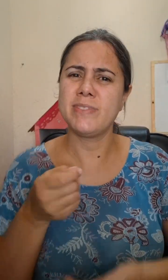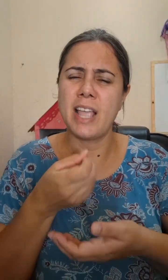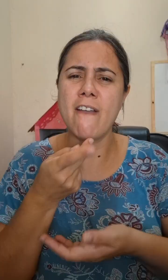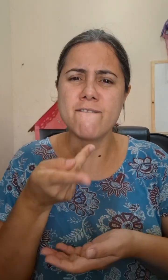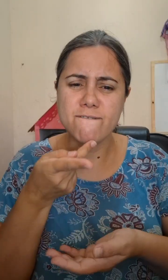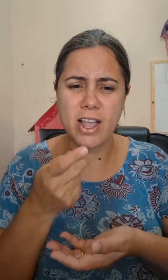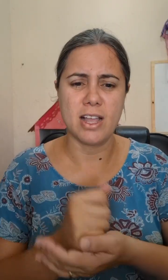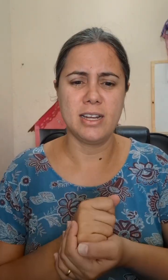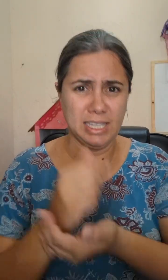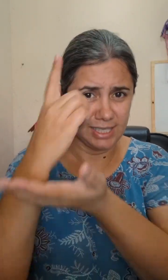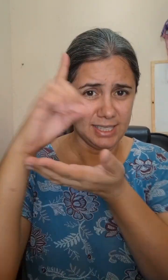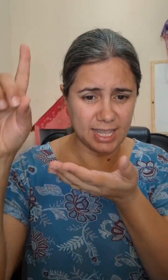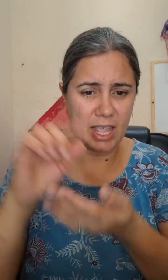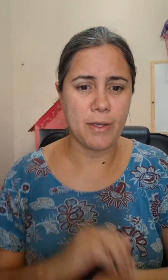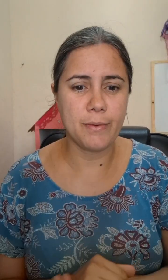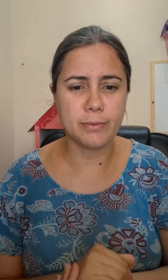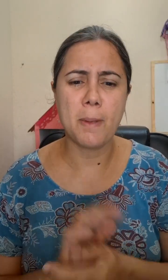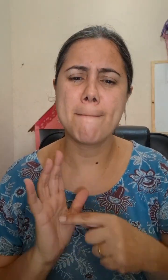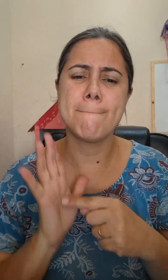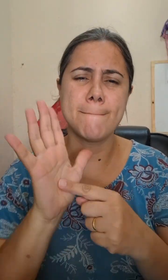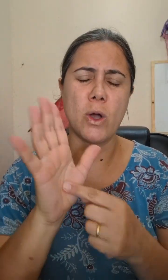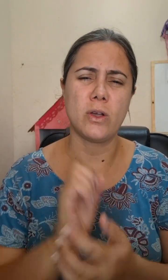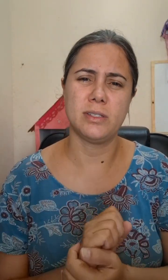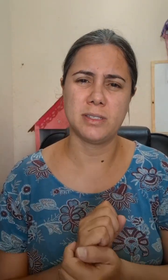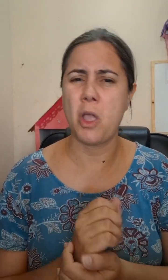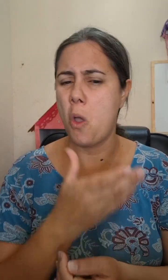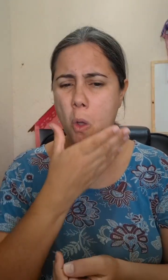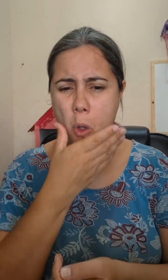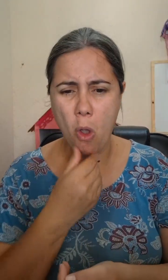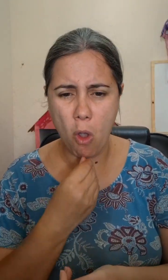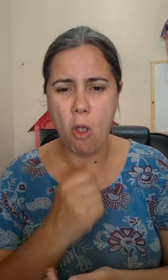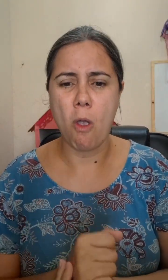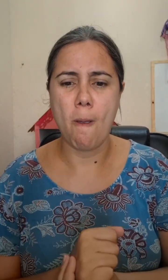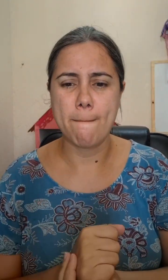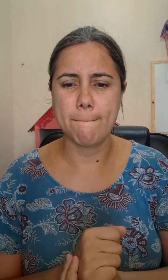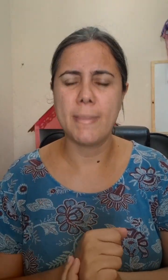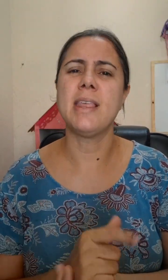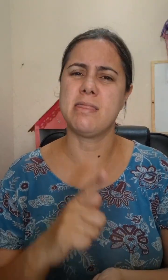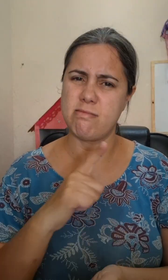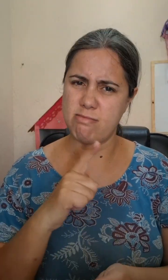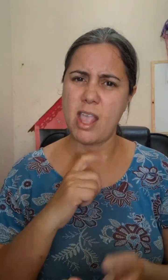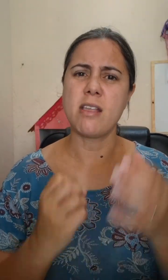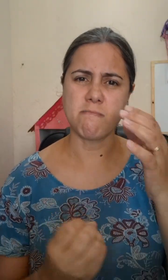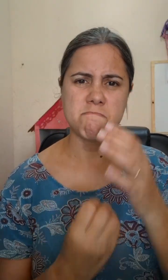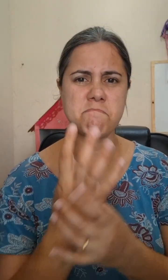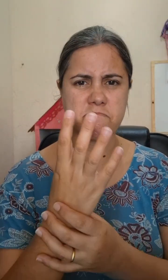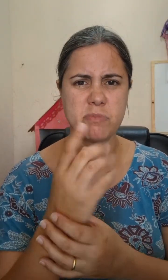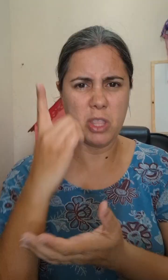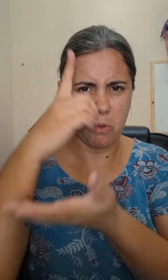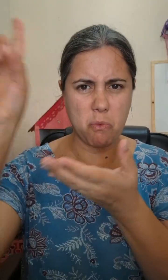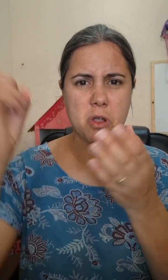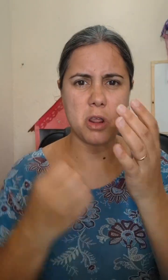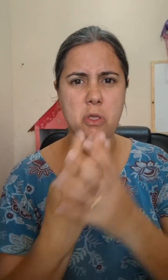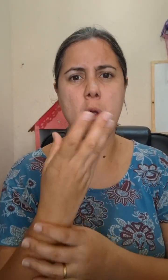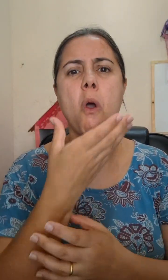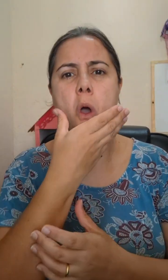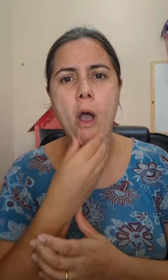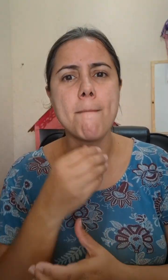Essa declaração mostra que, embora o homem já tenha sido criado por